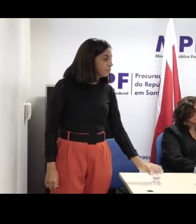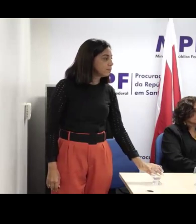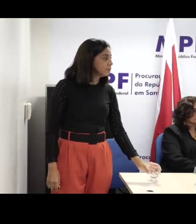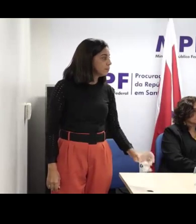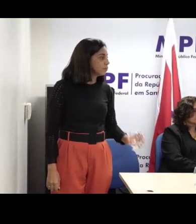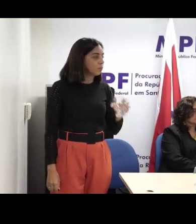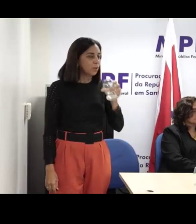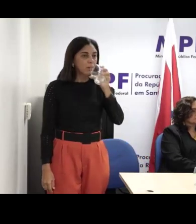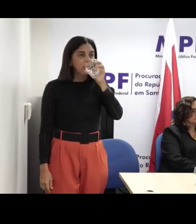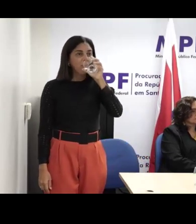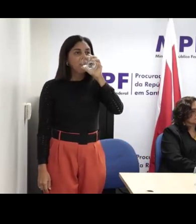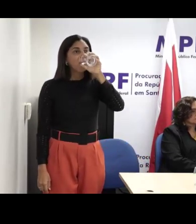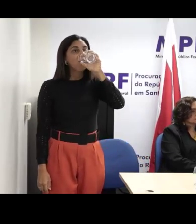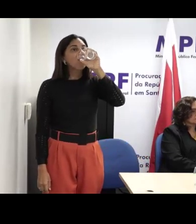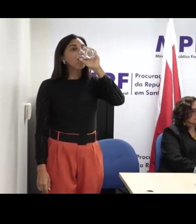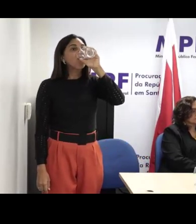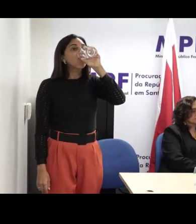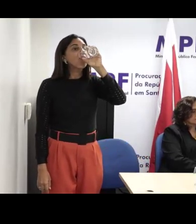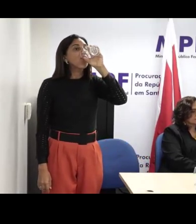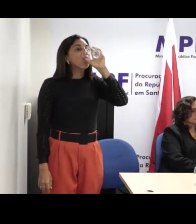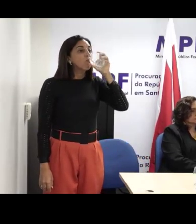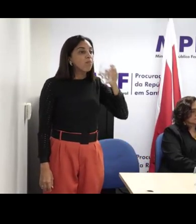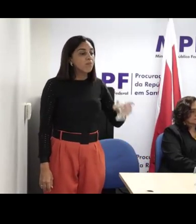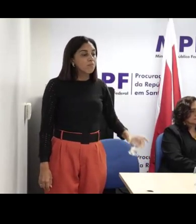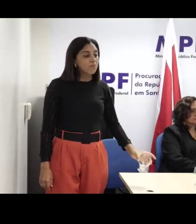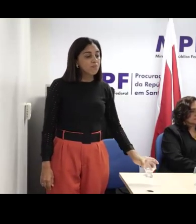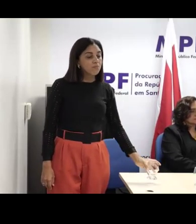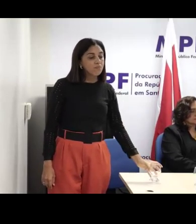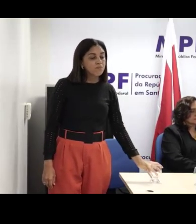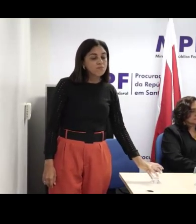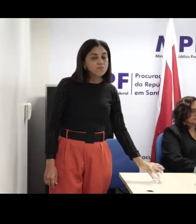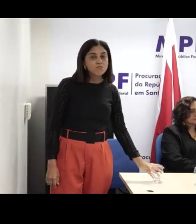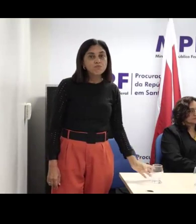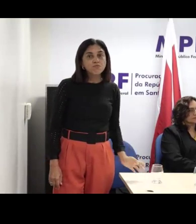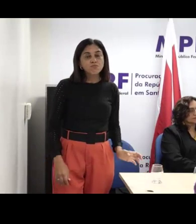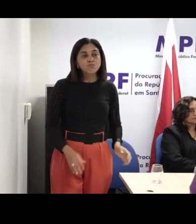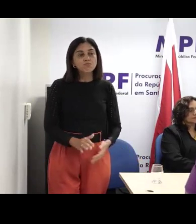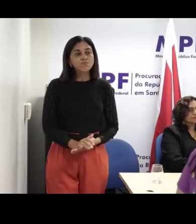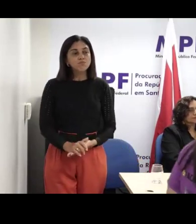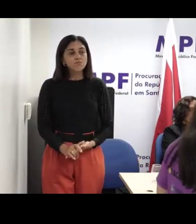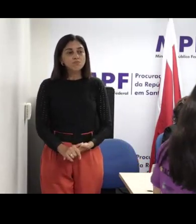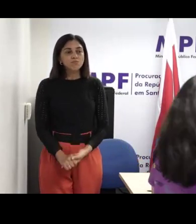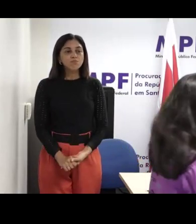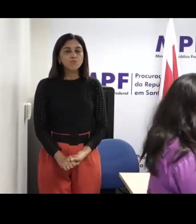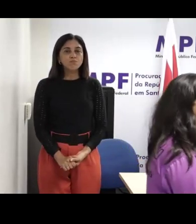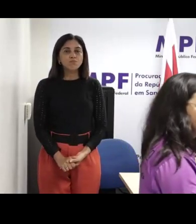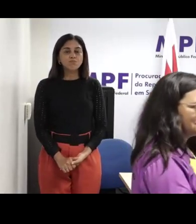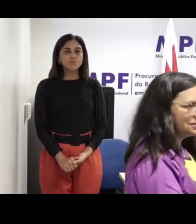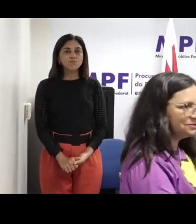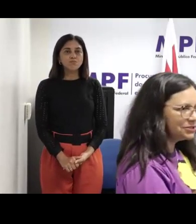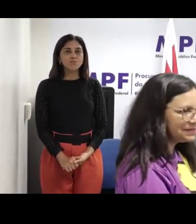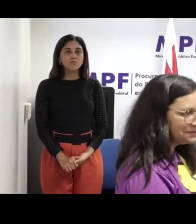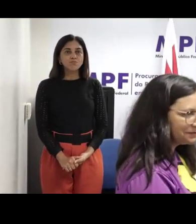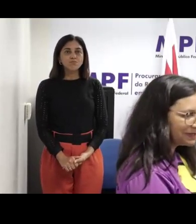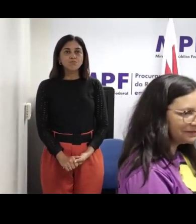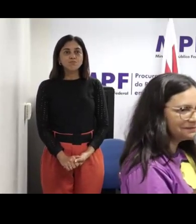eh fá rapidamente Bom dia eh só falar Doutor sobre a a rede